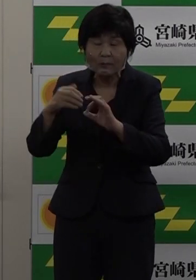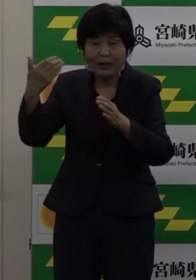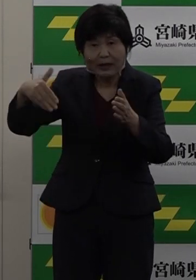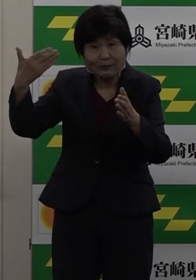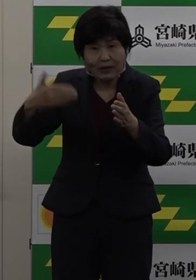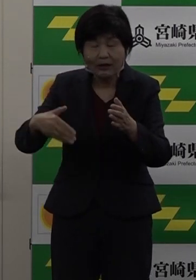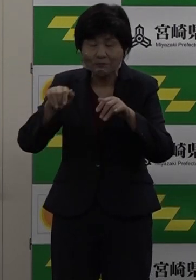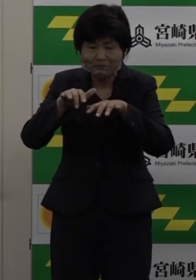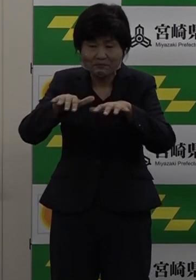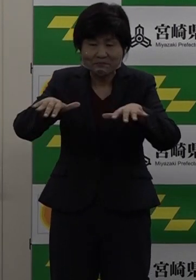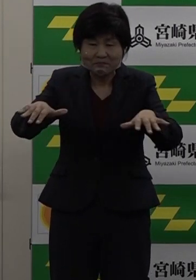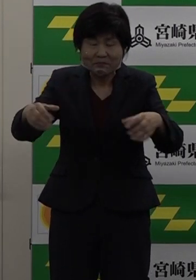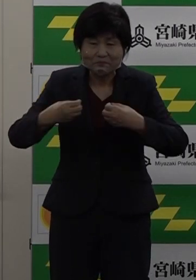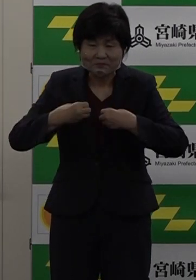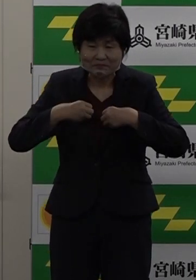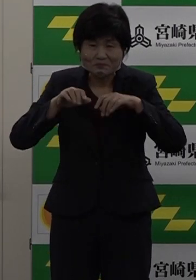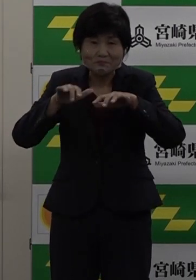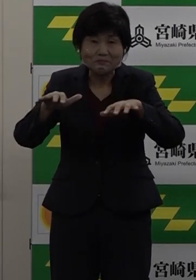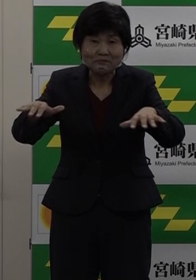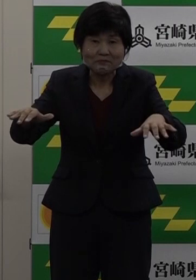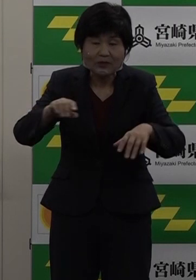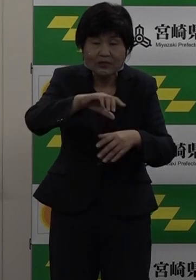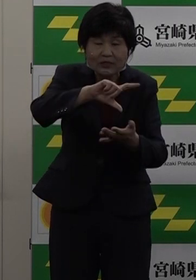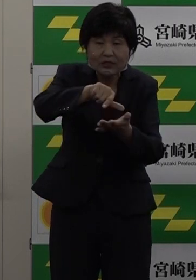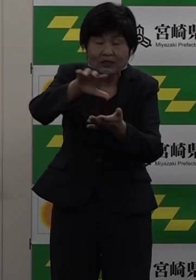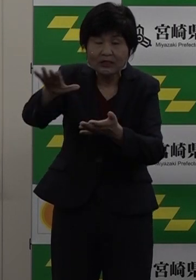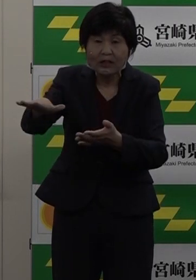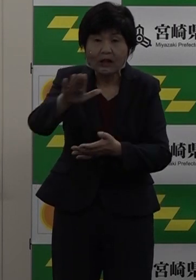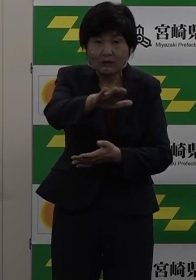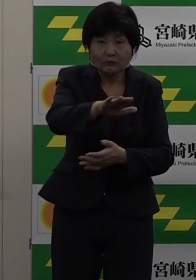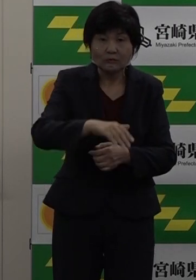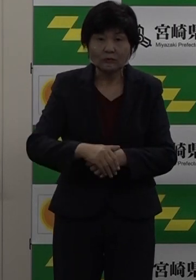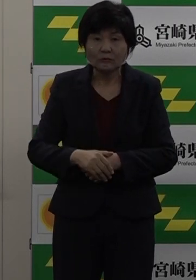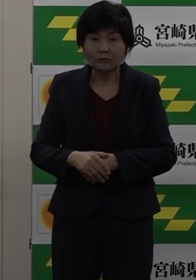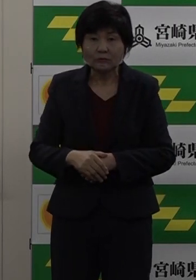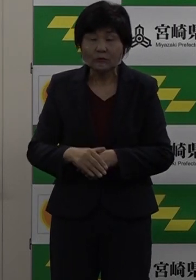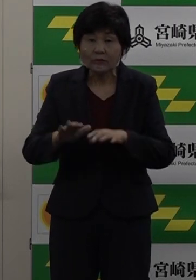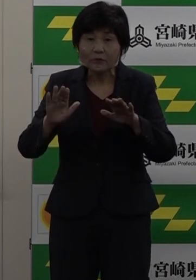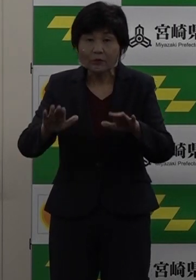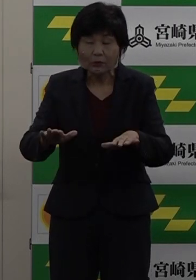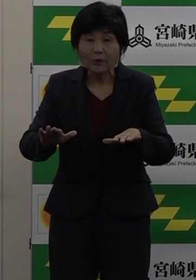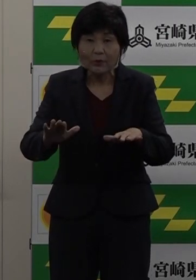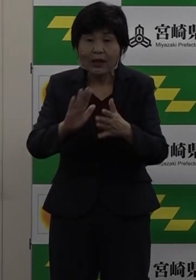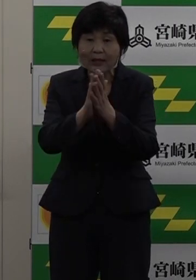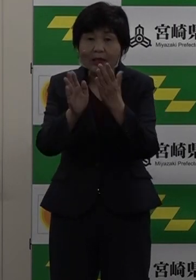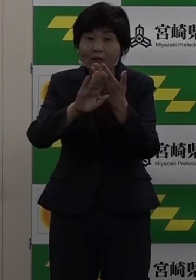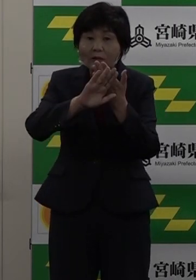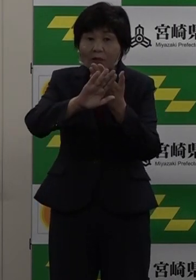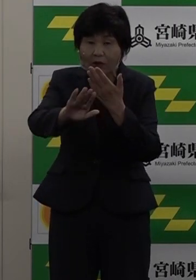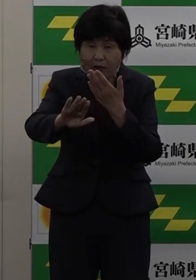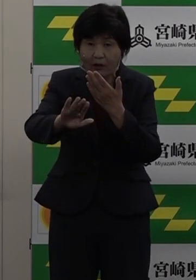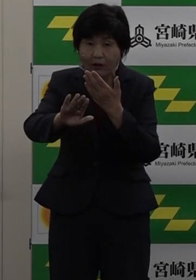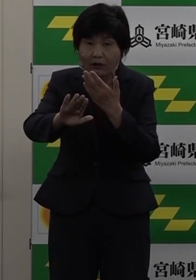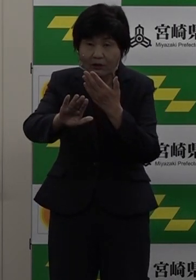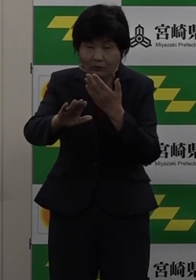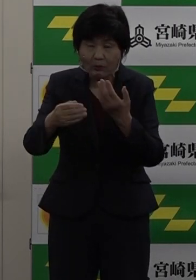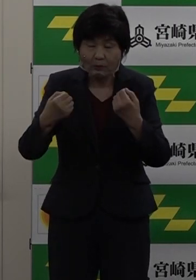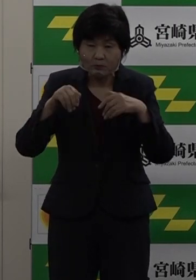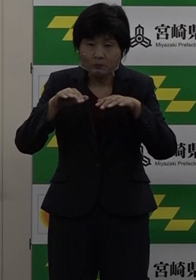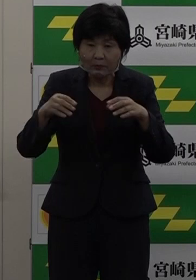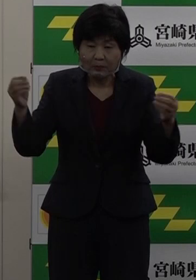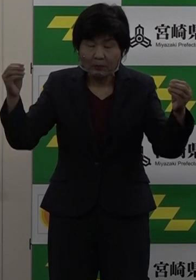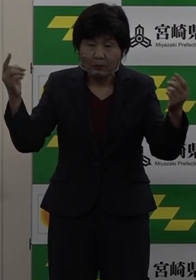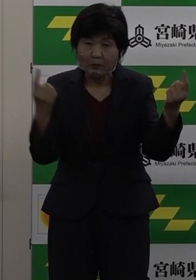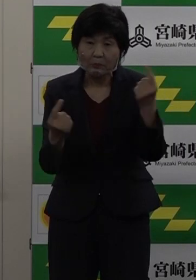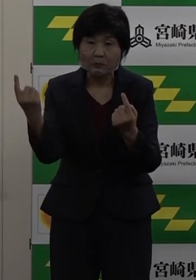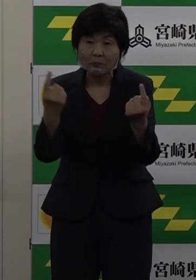域がある中で、この感染拡大緊急警報は特に県外からの持ち込みに対して強い警戒を持続していく必要があ